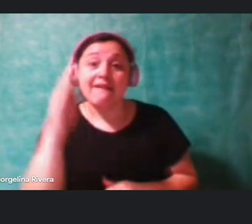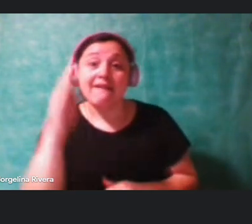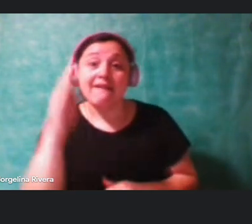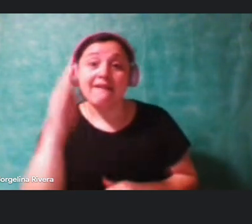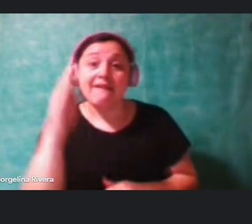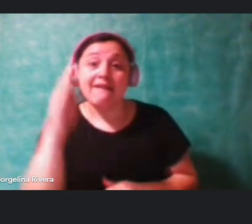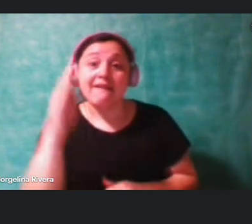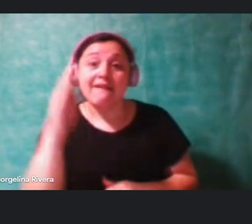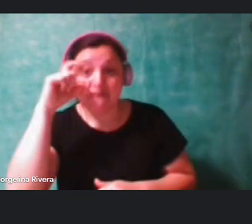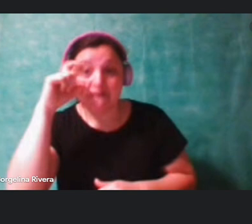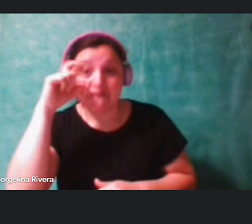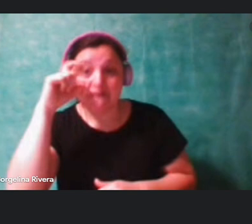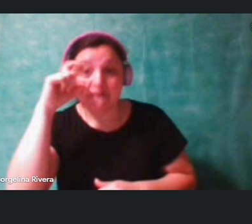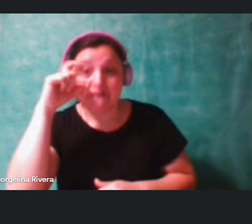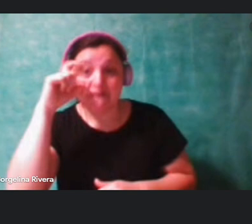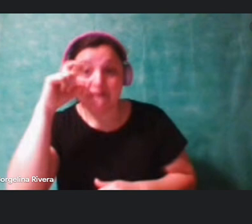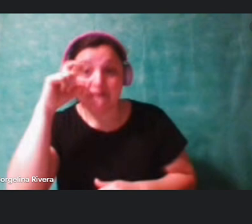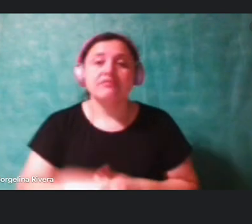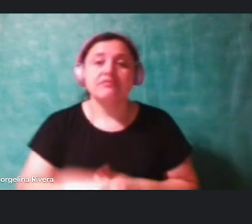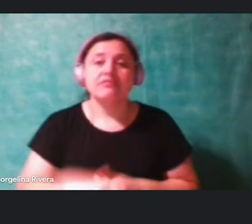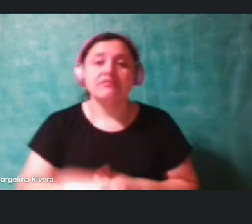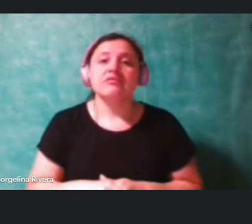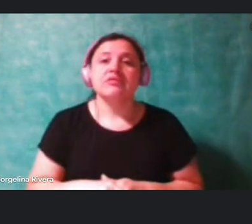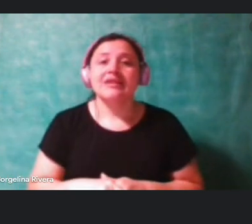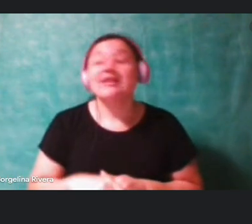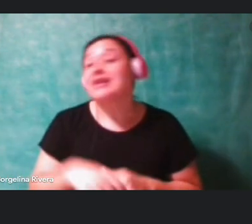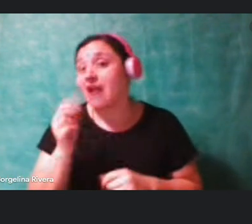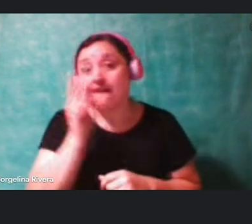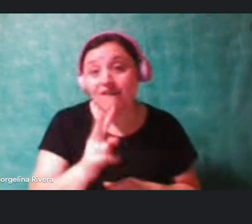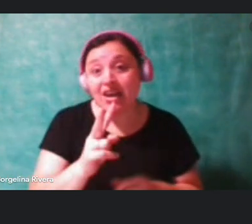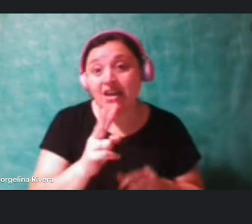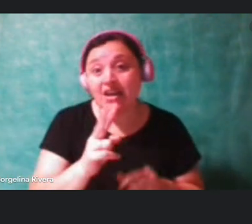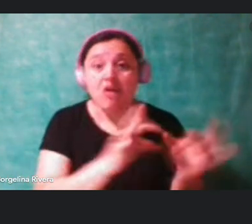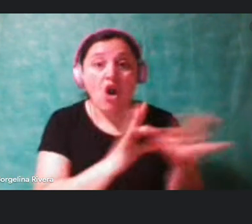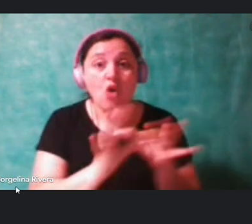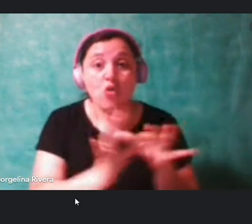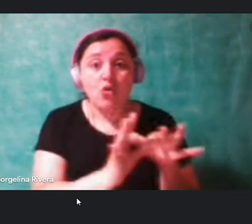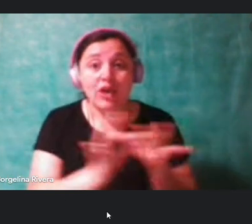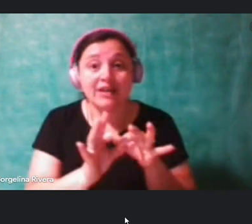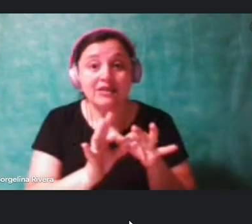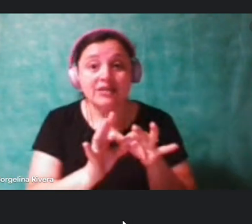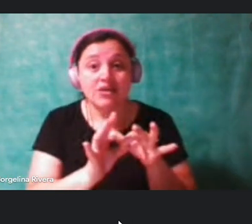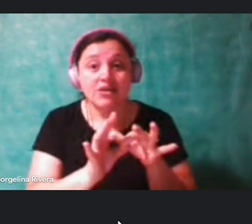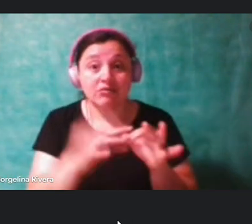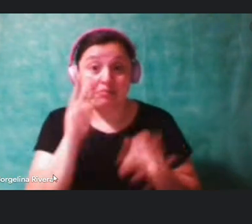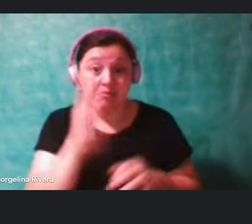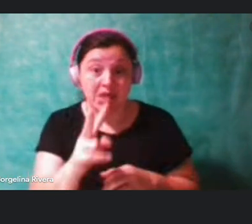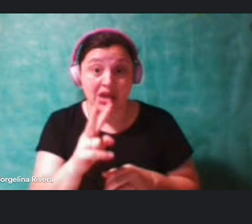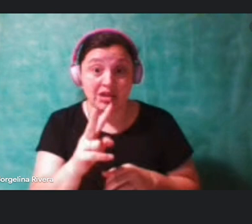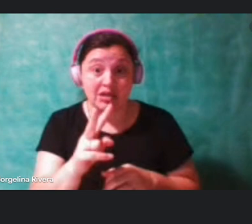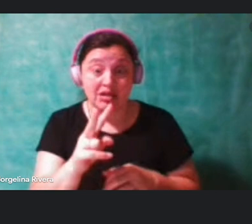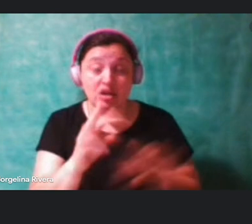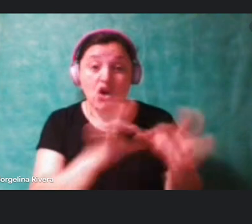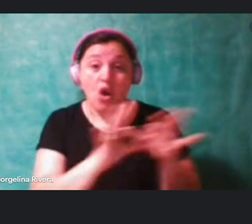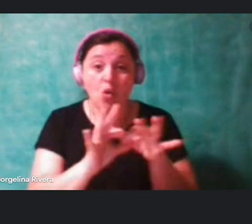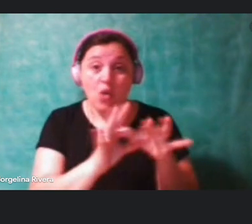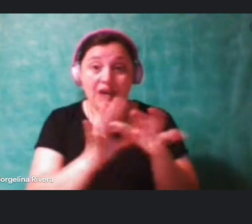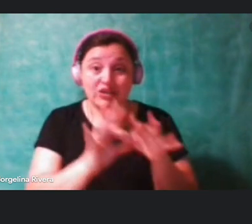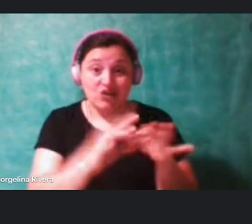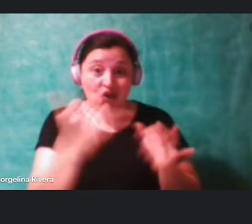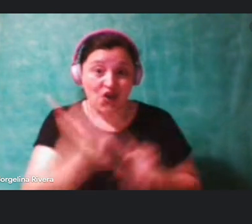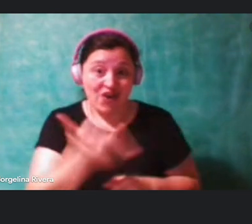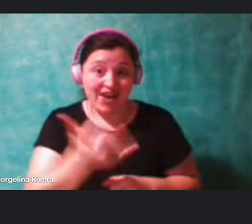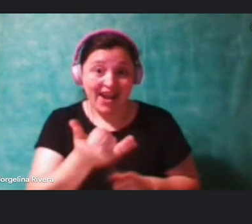modales, tienen conjugación, ¿sí? Y cuando están como